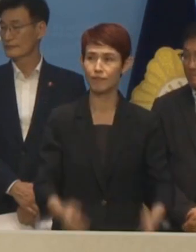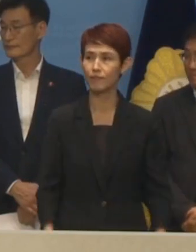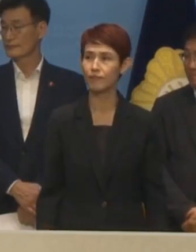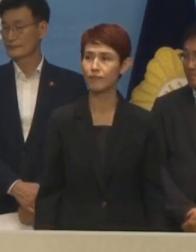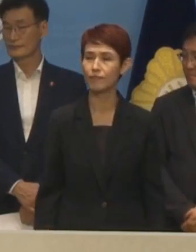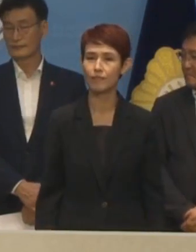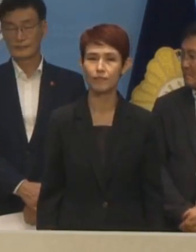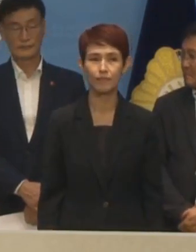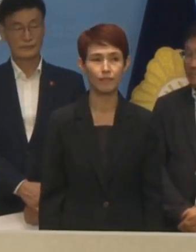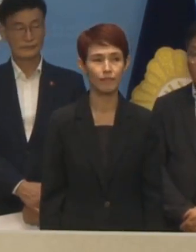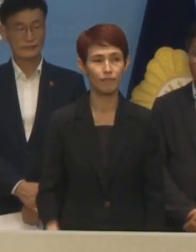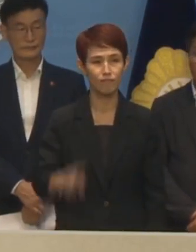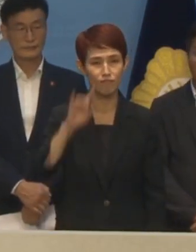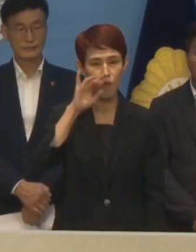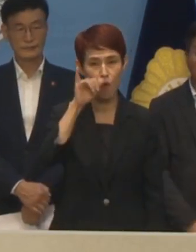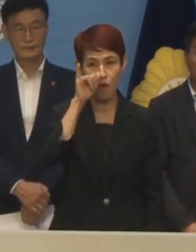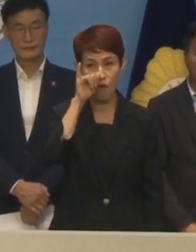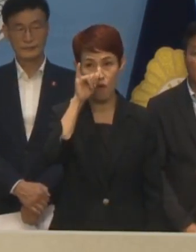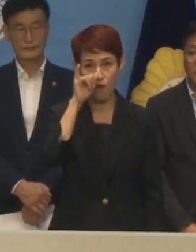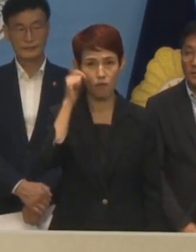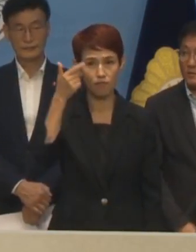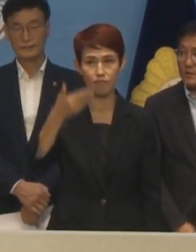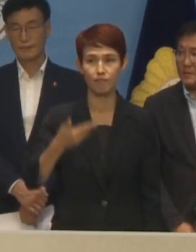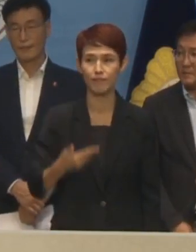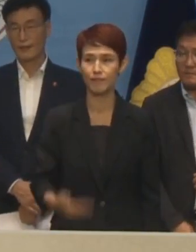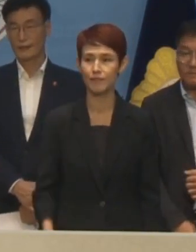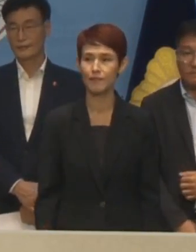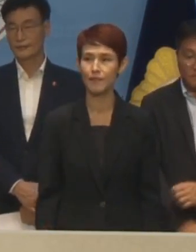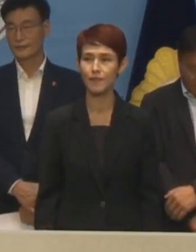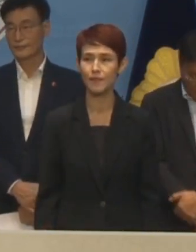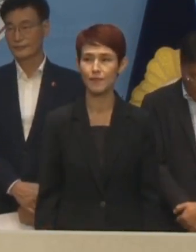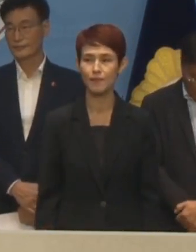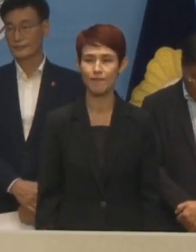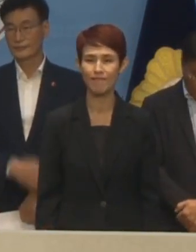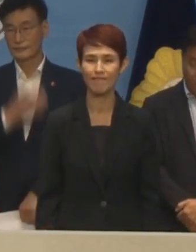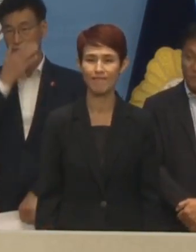하겠습니다. 질의가 있으신 분들은 질의를 주시면 감사하도록 하겠습니다.